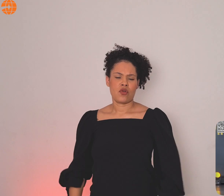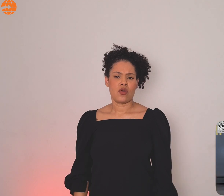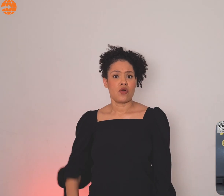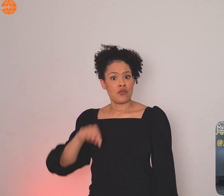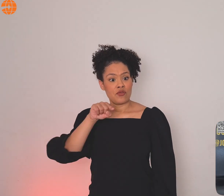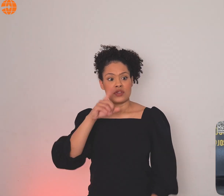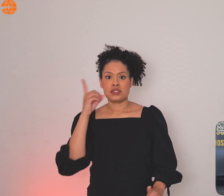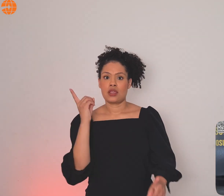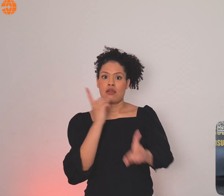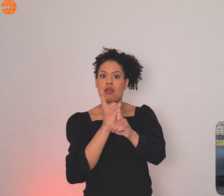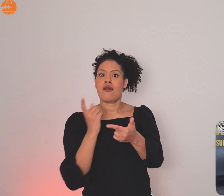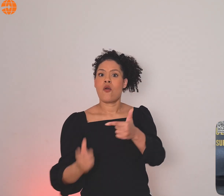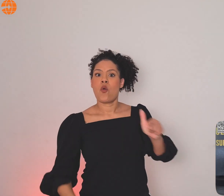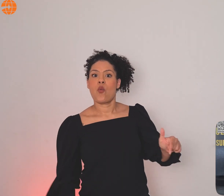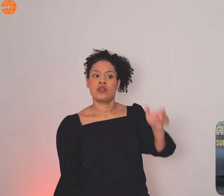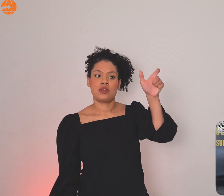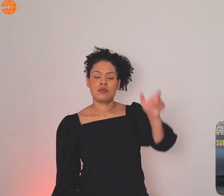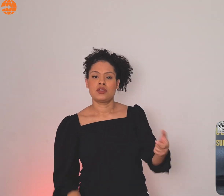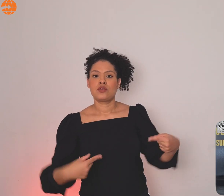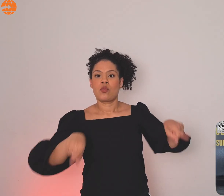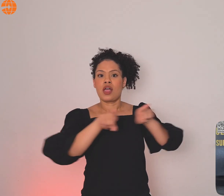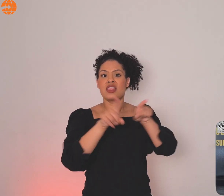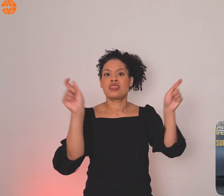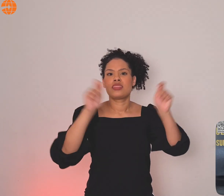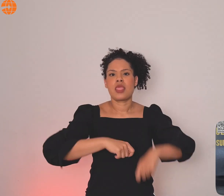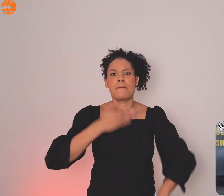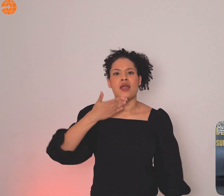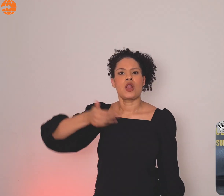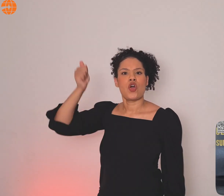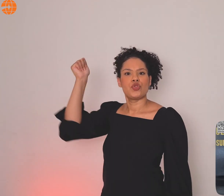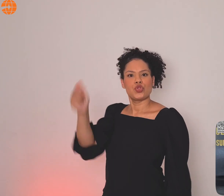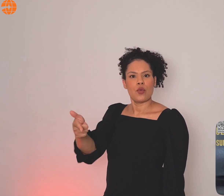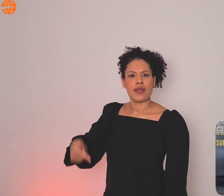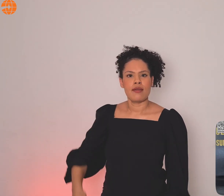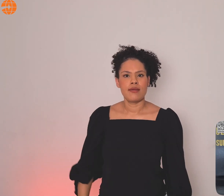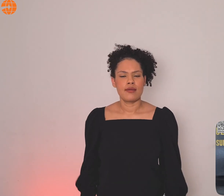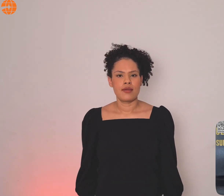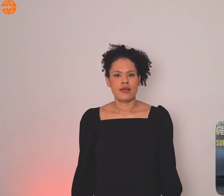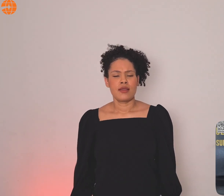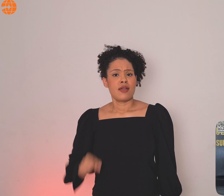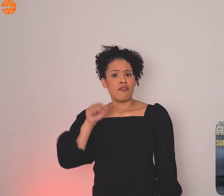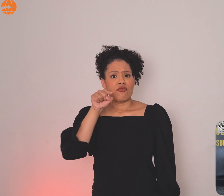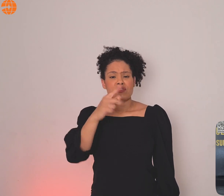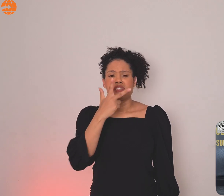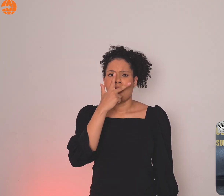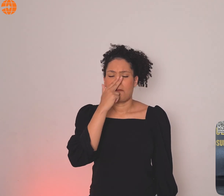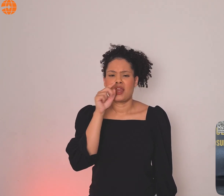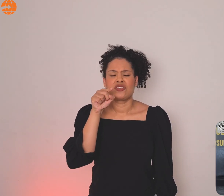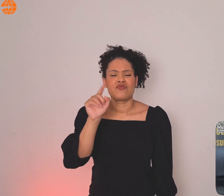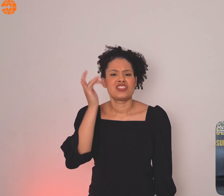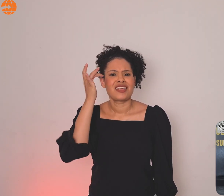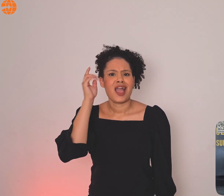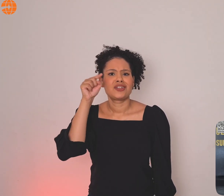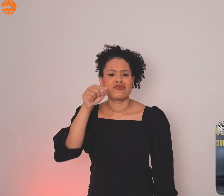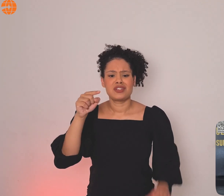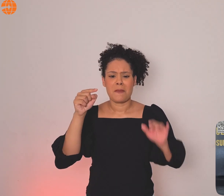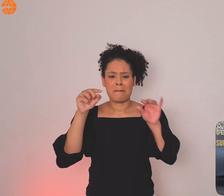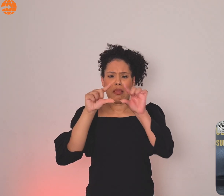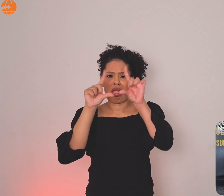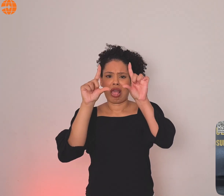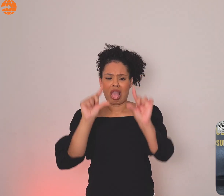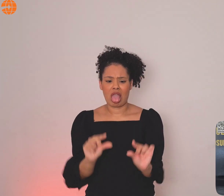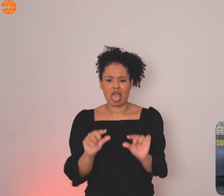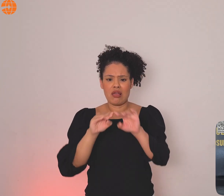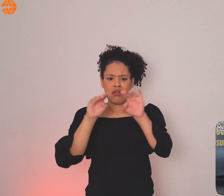sócio melhor do que esse camarada. Você está se apequenando. Você está dizendo que ele é a tua saída, e a tua